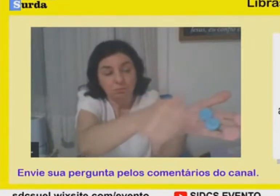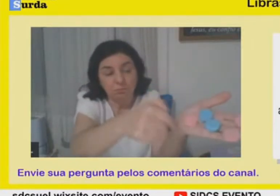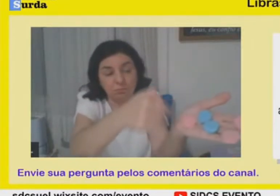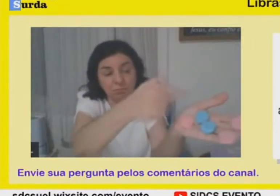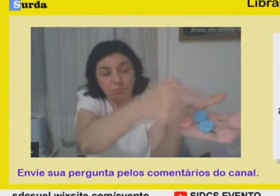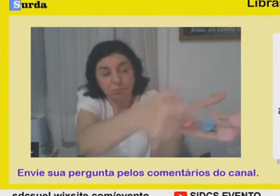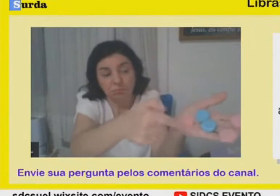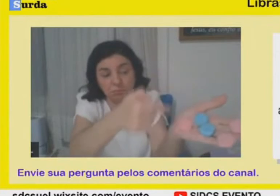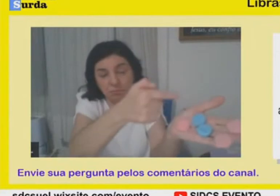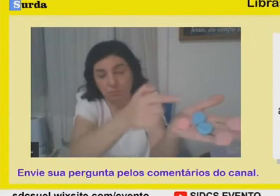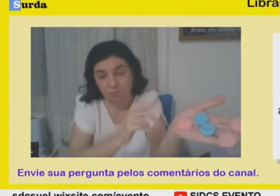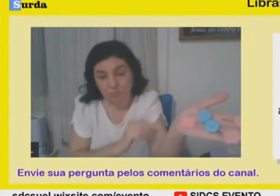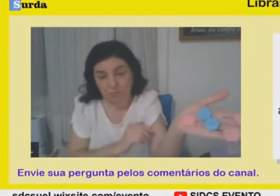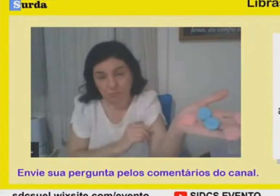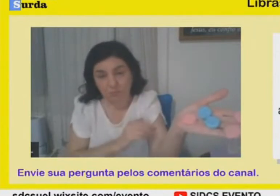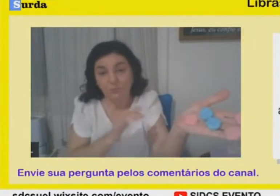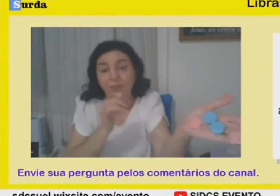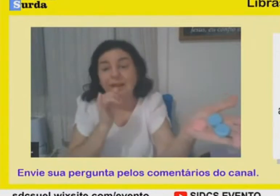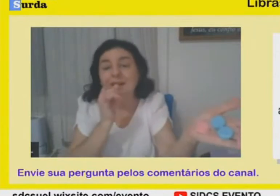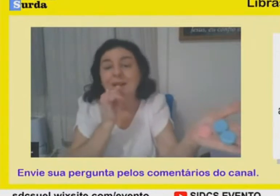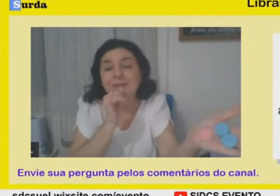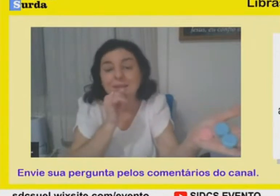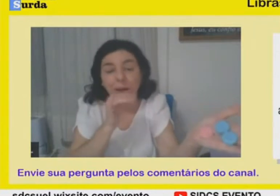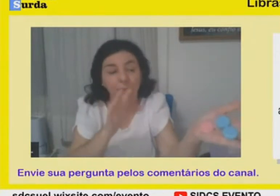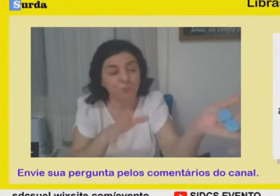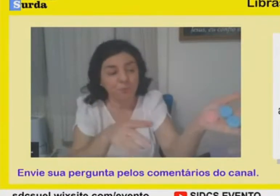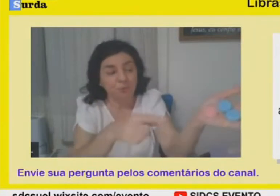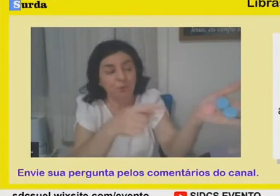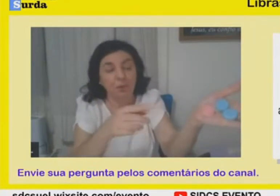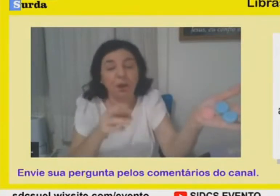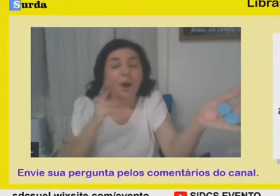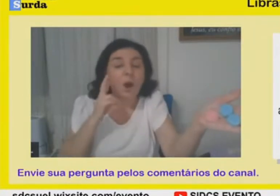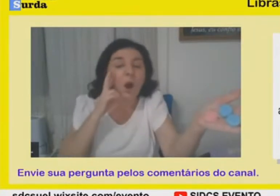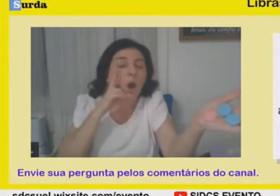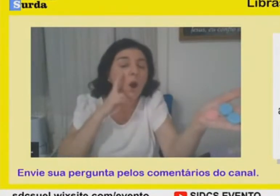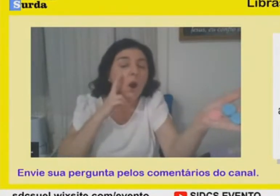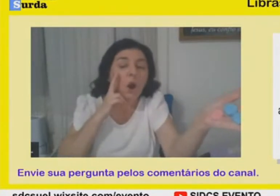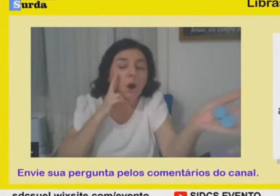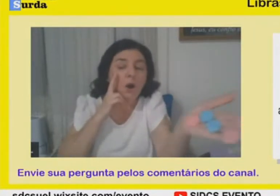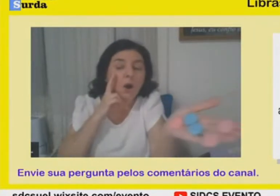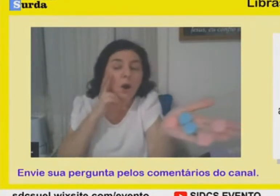Quantas então? 5. Então conseguimos perceber a quantidade.